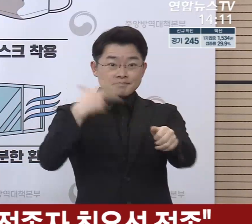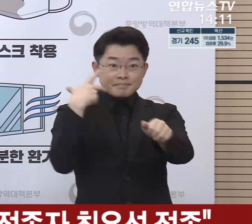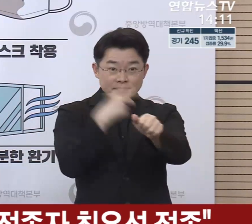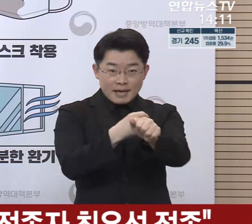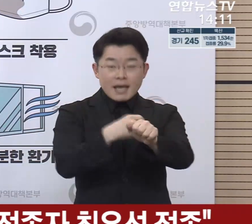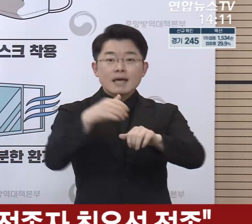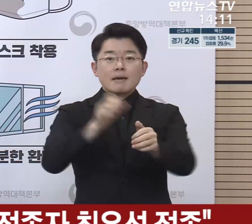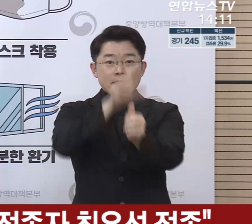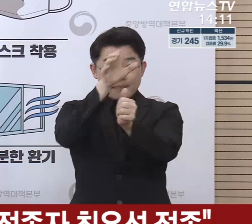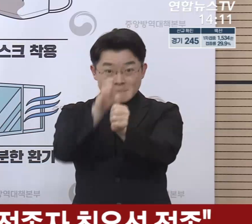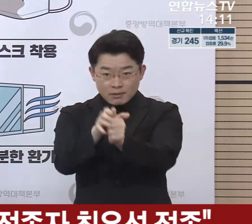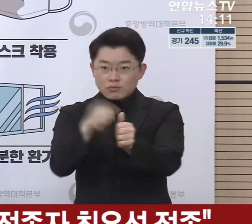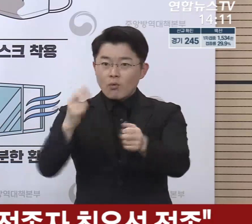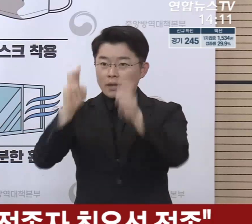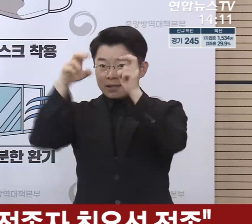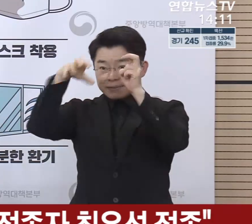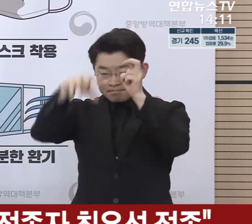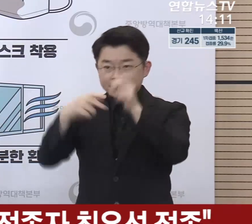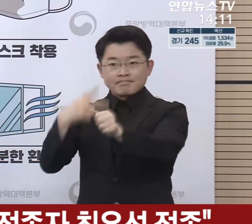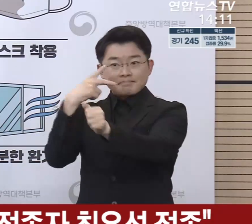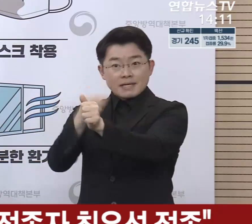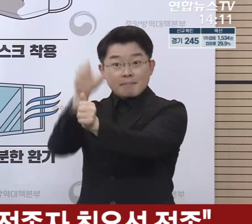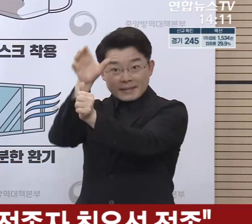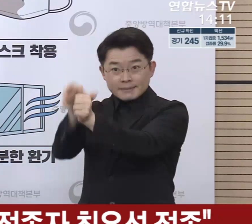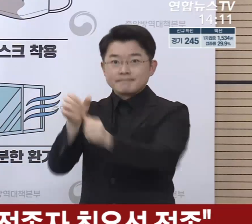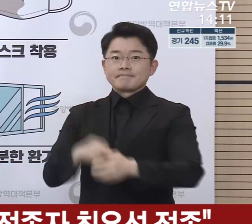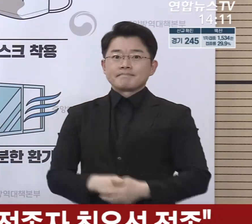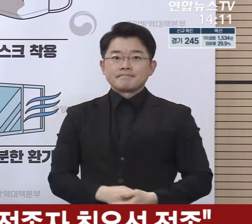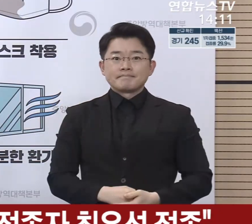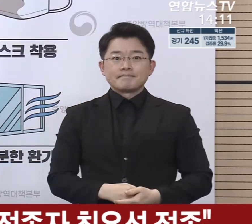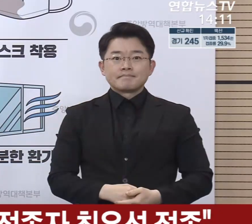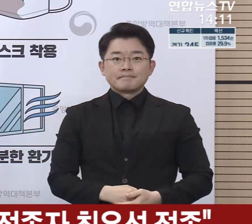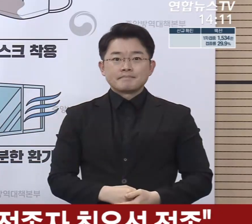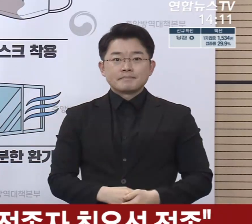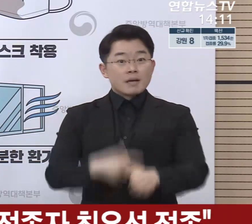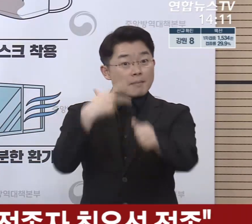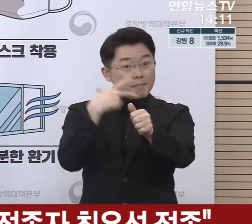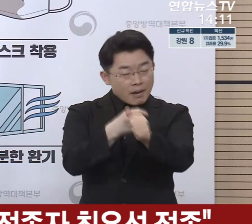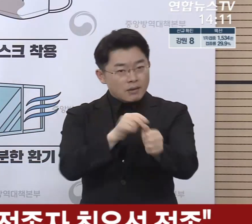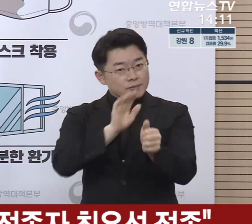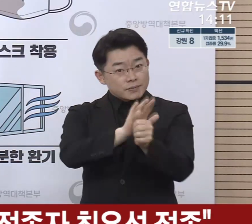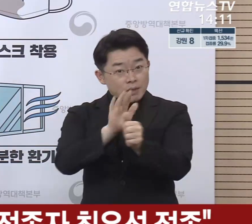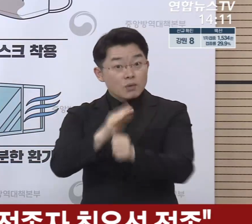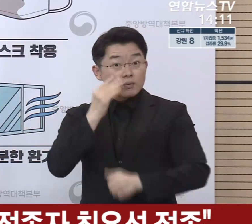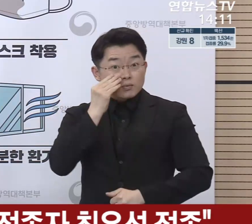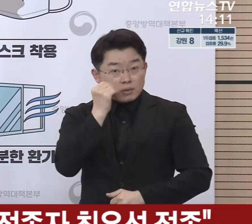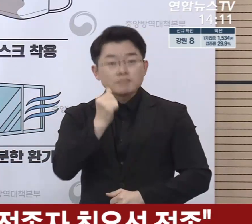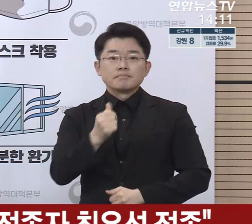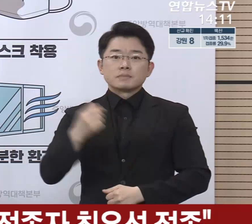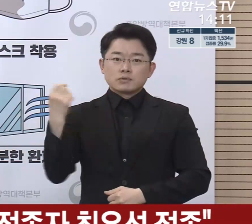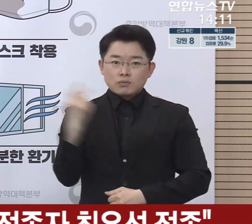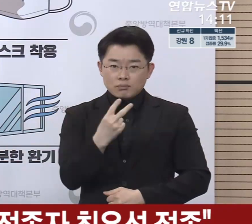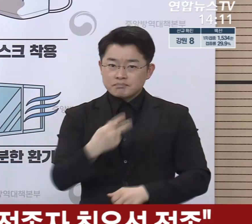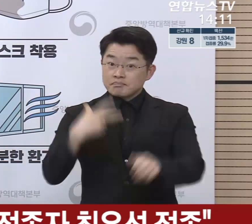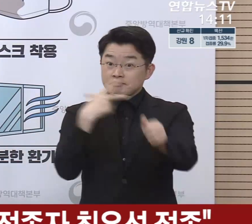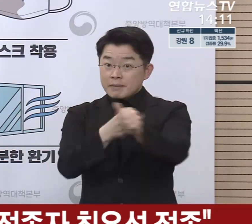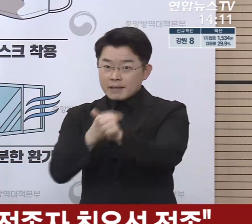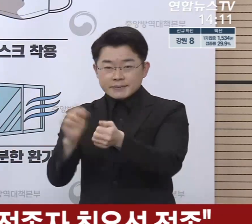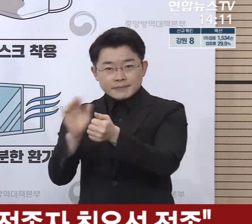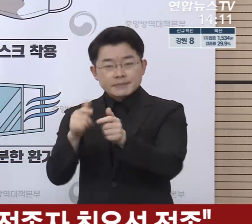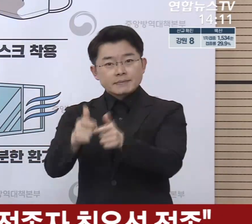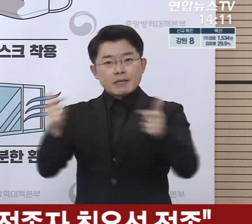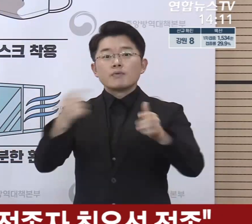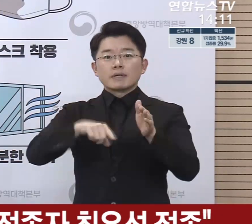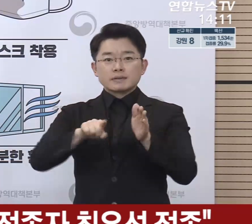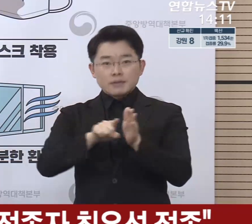그리고 사업장의 자체 접종을 개시하여 접종의 편의를 도모하고 접종 사각지대를 해소하고